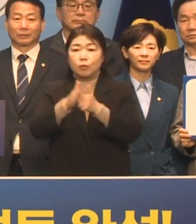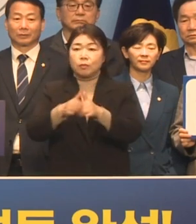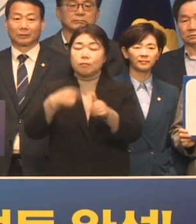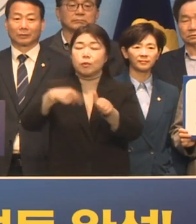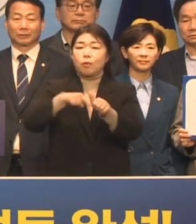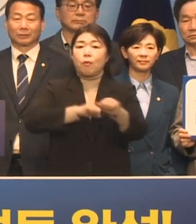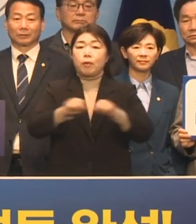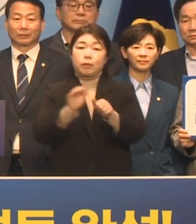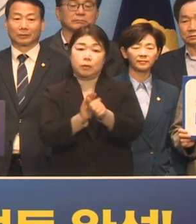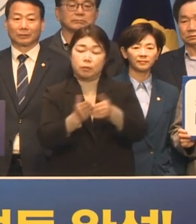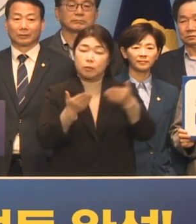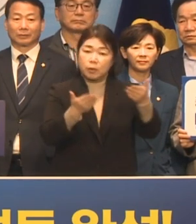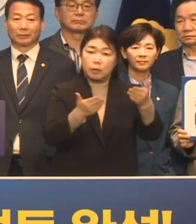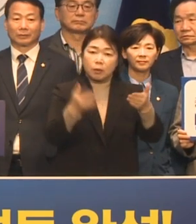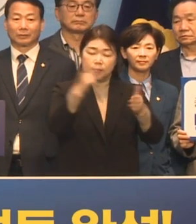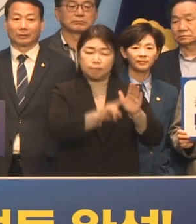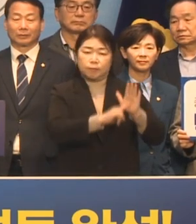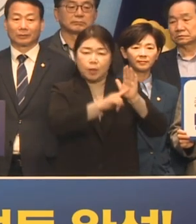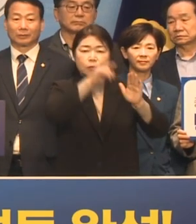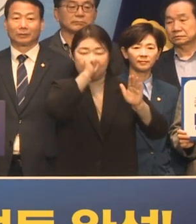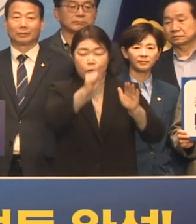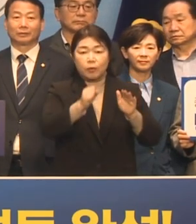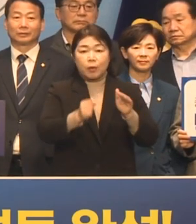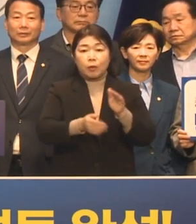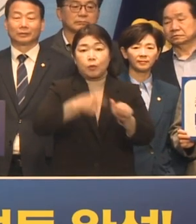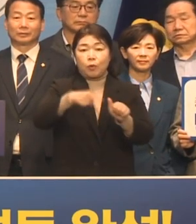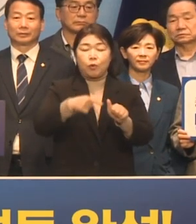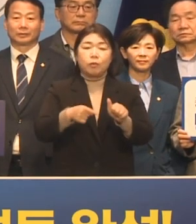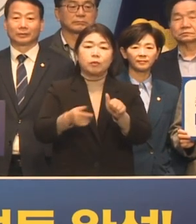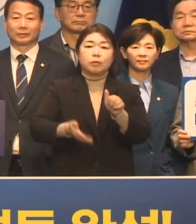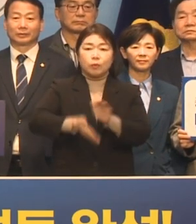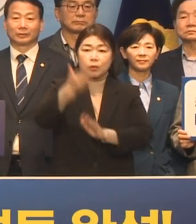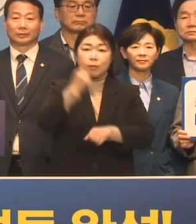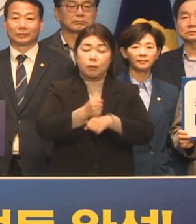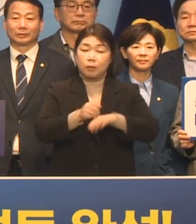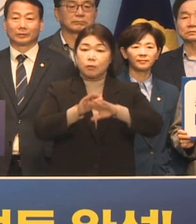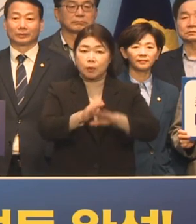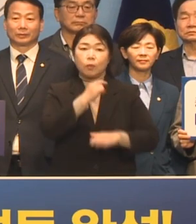통해 명품 교육도시의 초석을 마련하겠습니다.